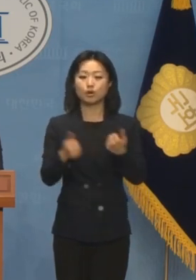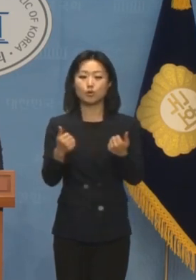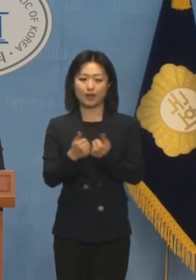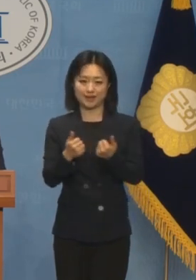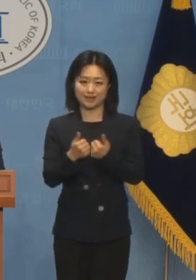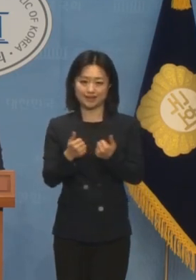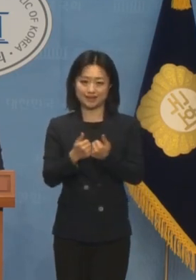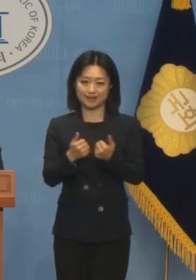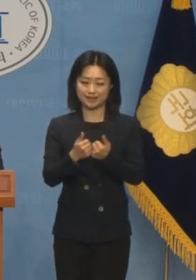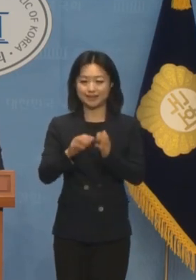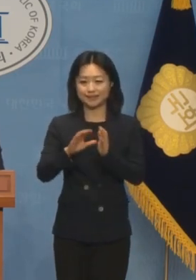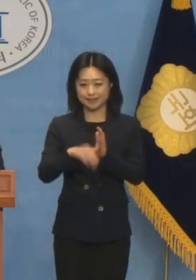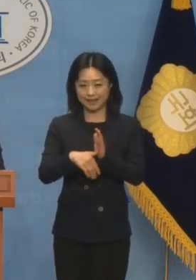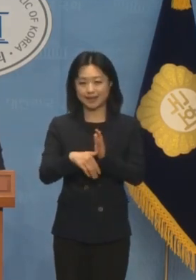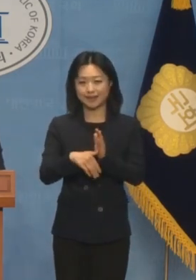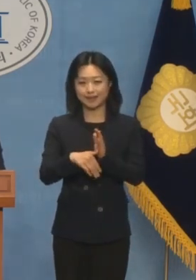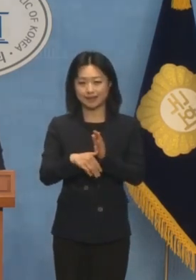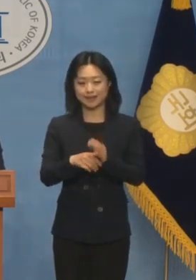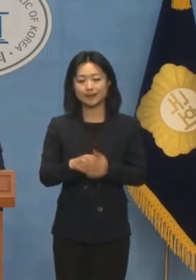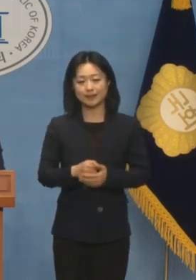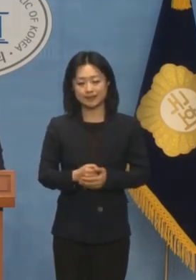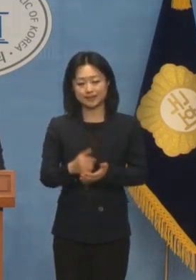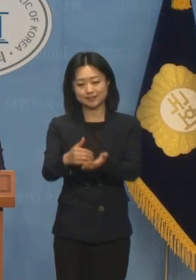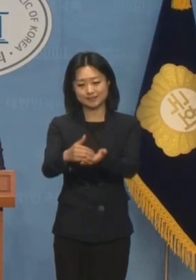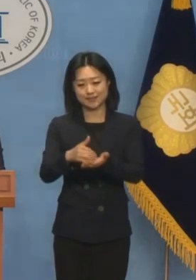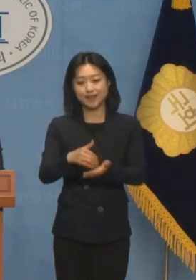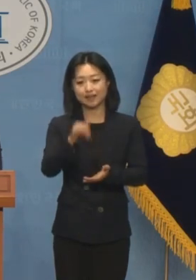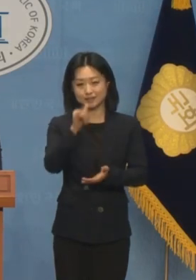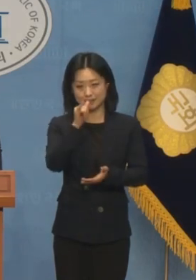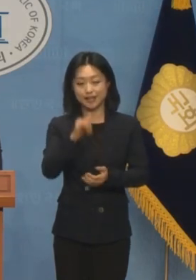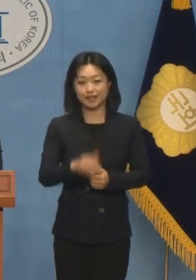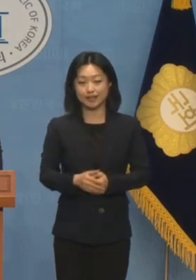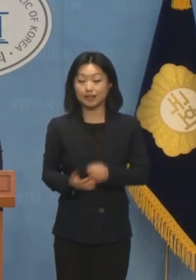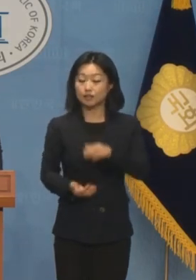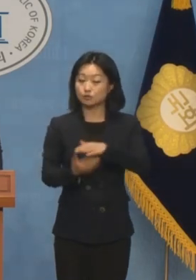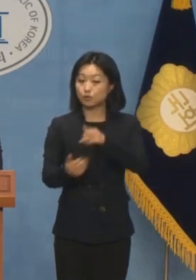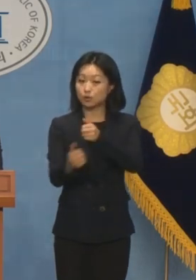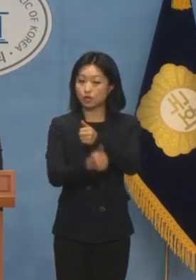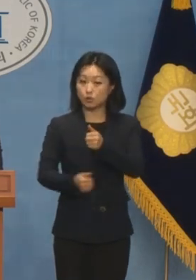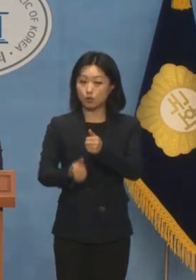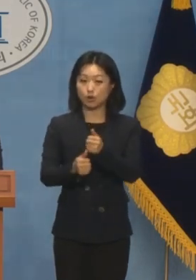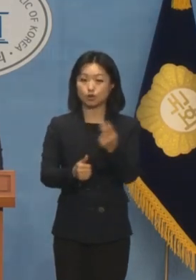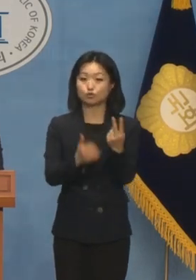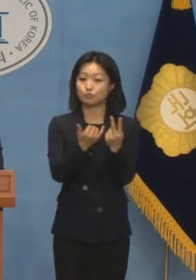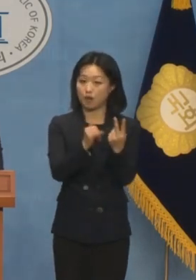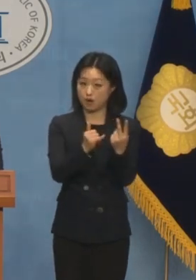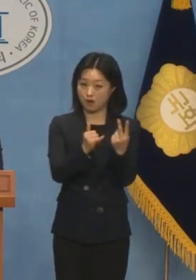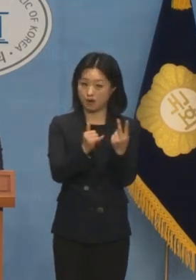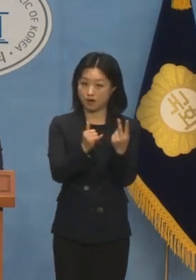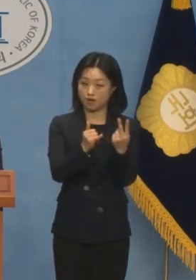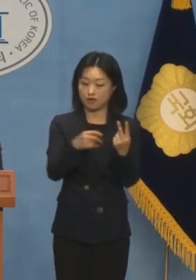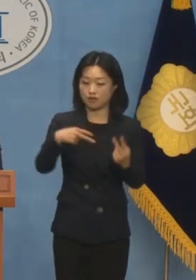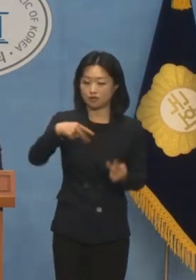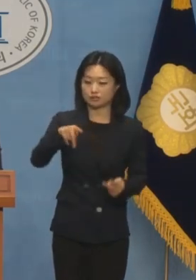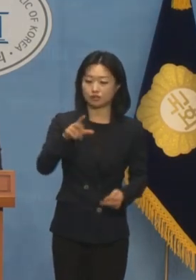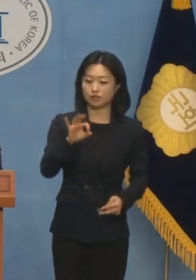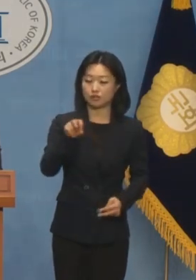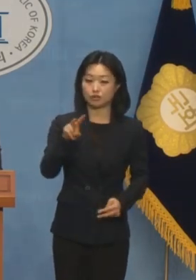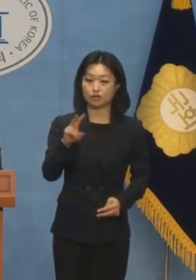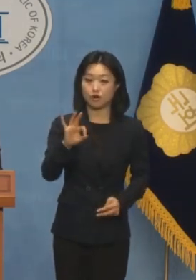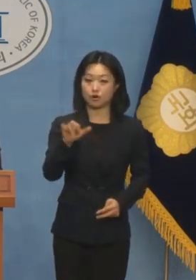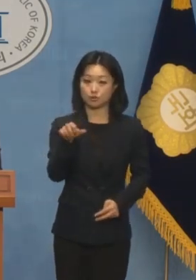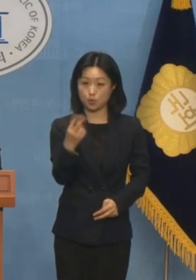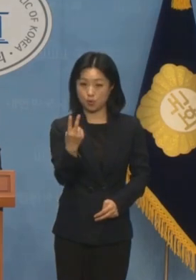회의에서 좀 다른 내용의 의견이 좀 있었습니다. 최고위원 2명이 서영교